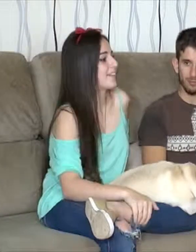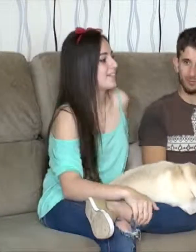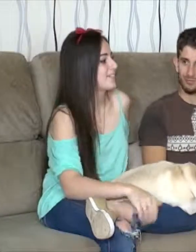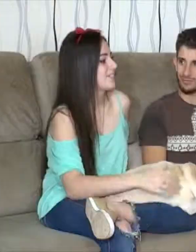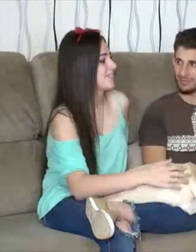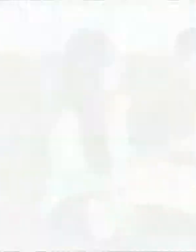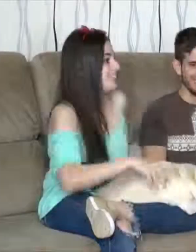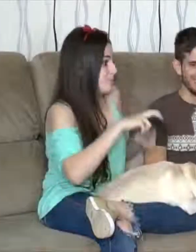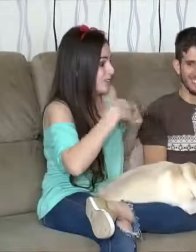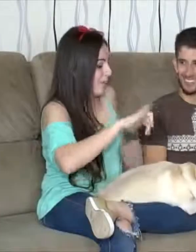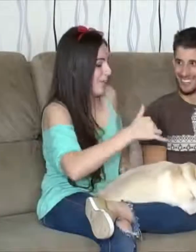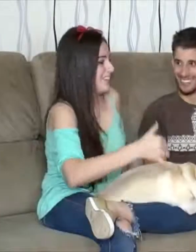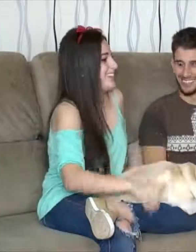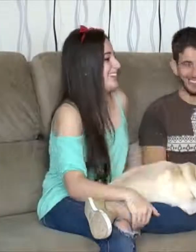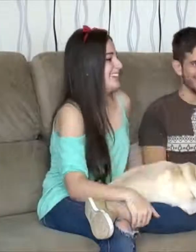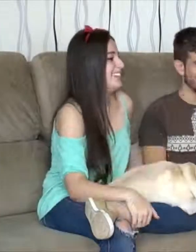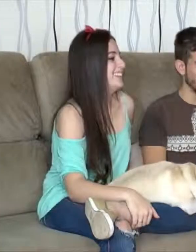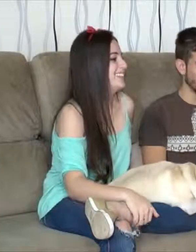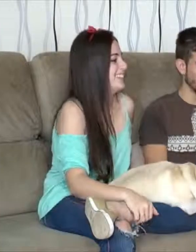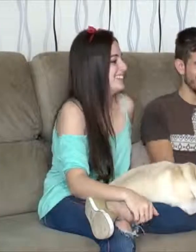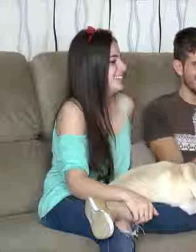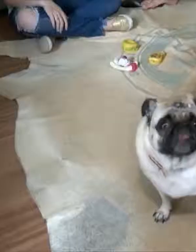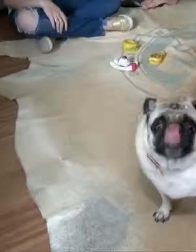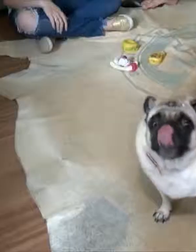bolachinha para ela. Por isso que ela está gordinha.